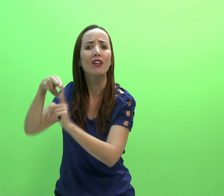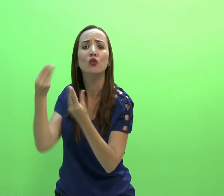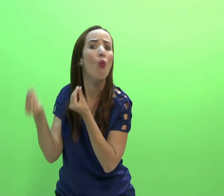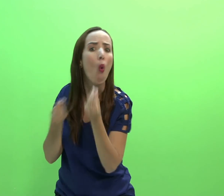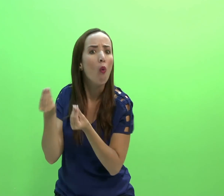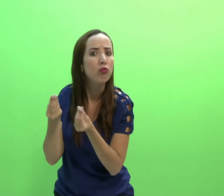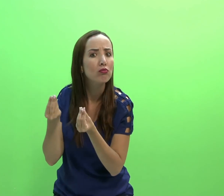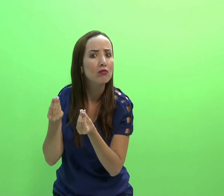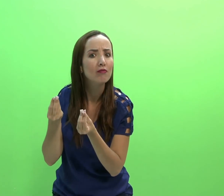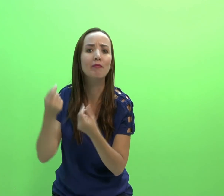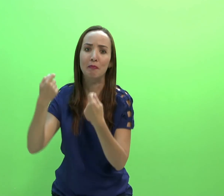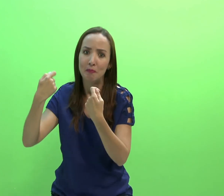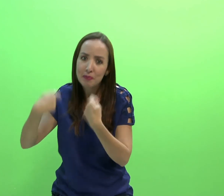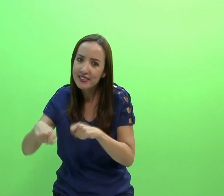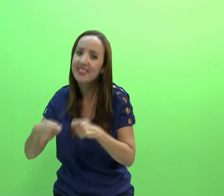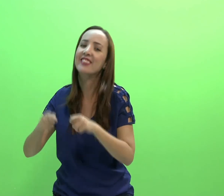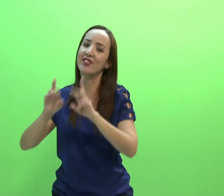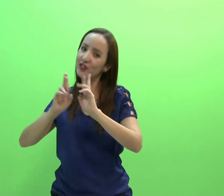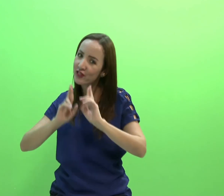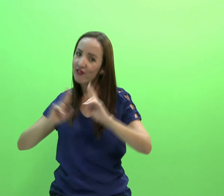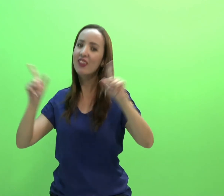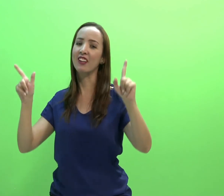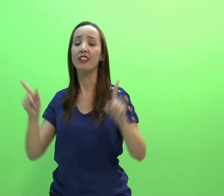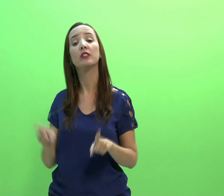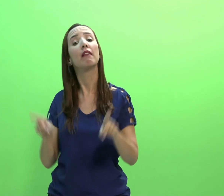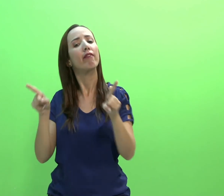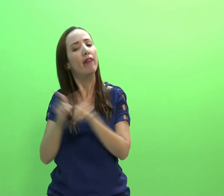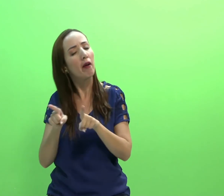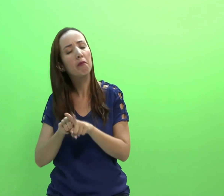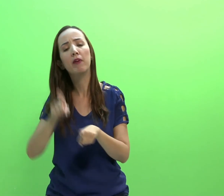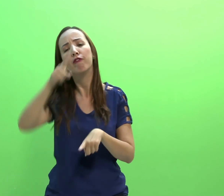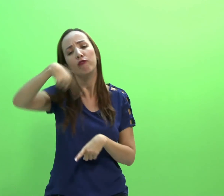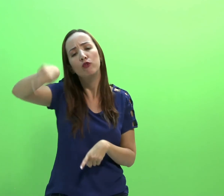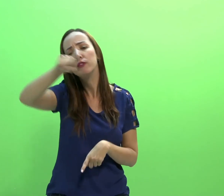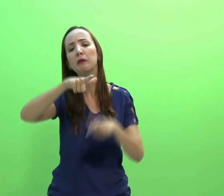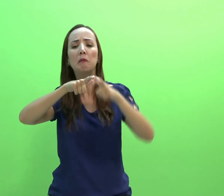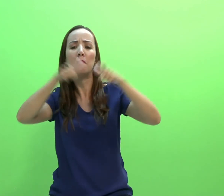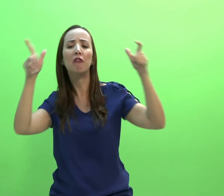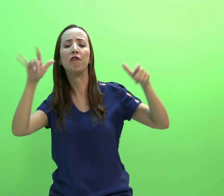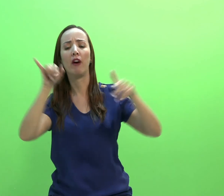colocar referência também. E essa referência, ela é diferente.